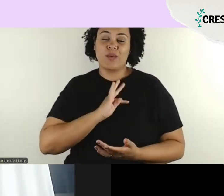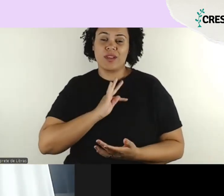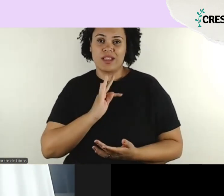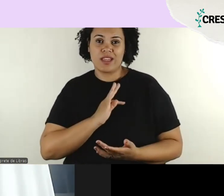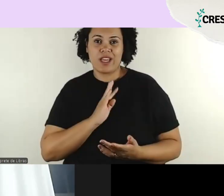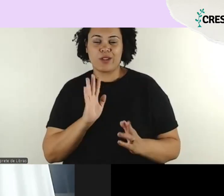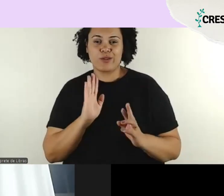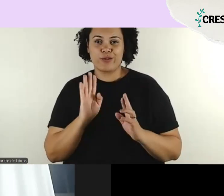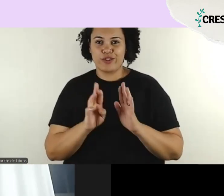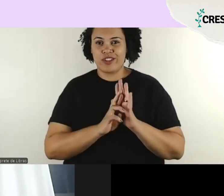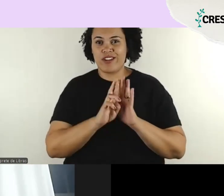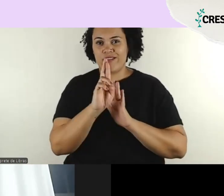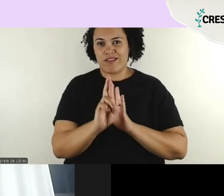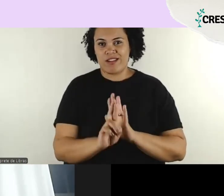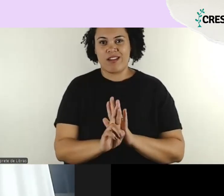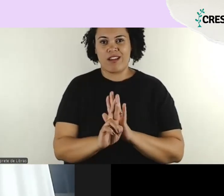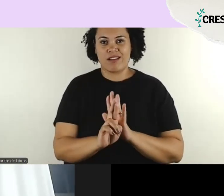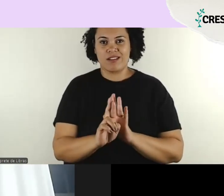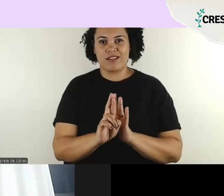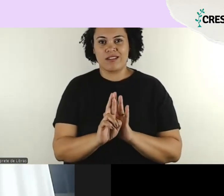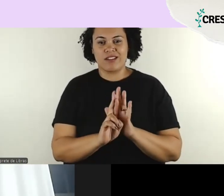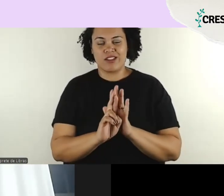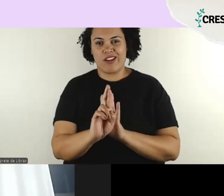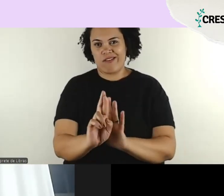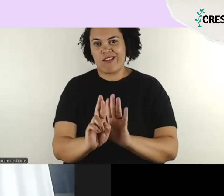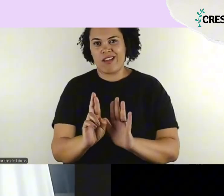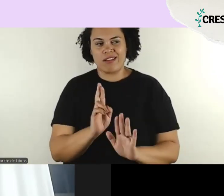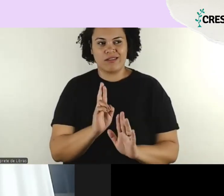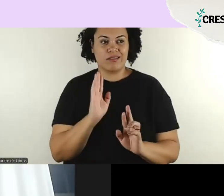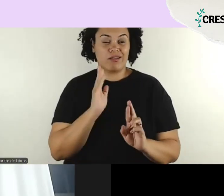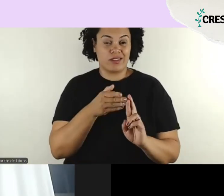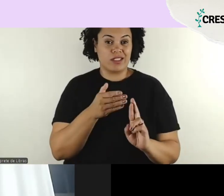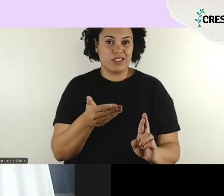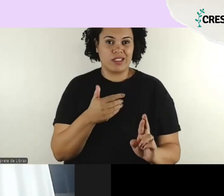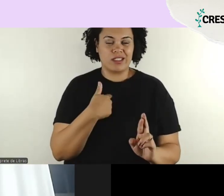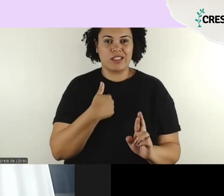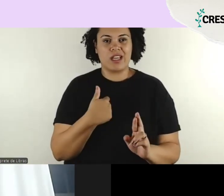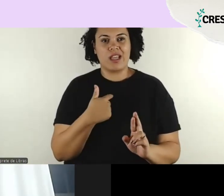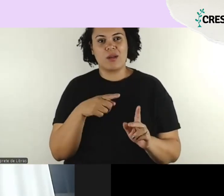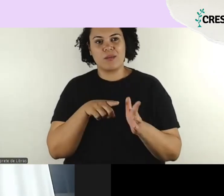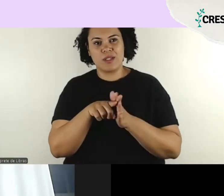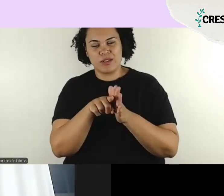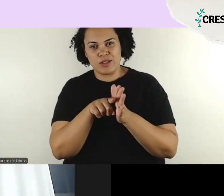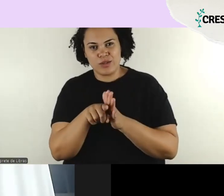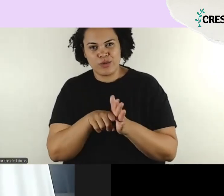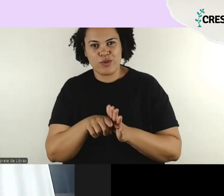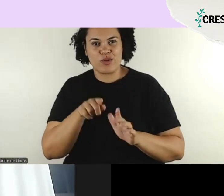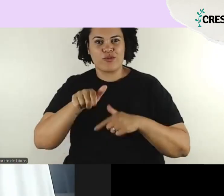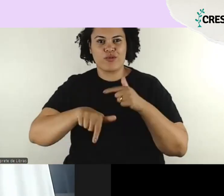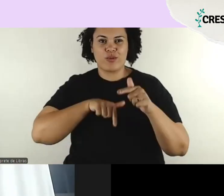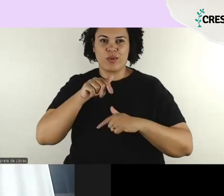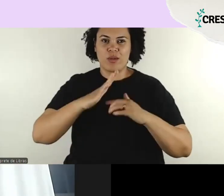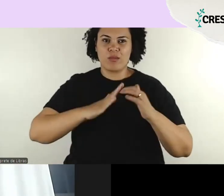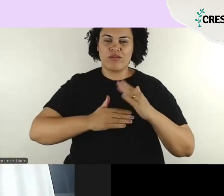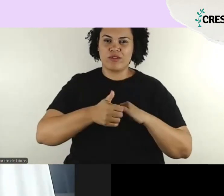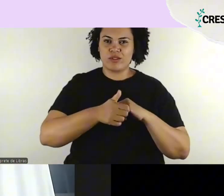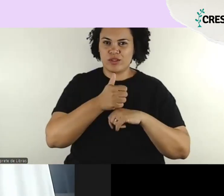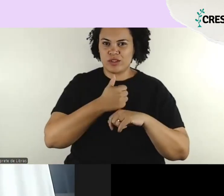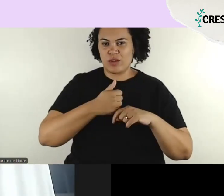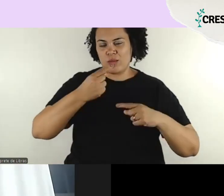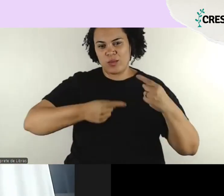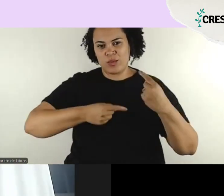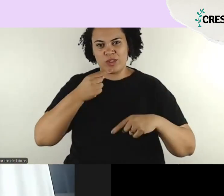de uma atuação crítica? Pesquisadora de Fundamentos do Serviço Social, do Trabalho Profissional e da Política de Saúde